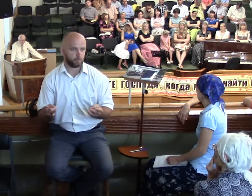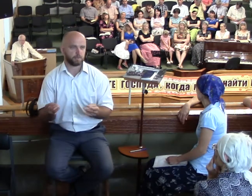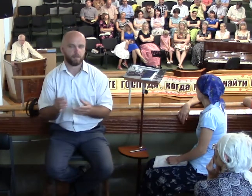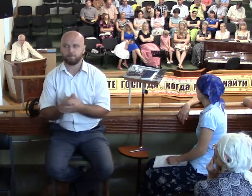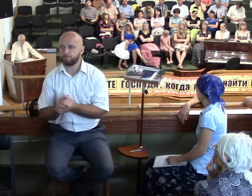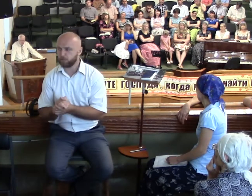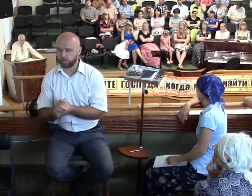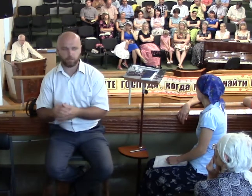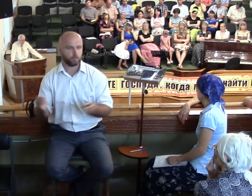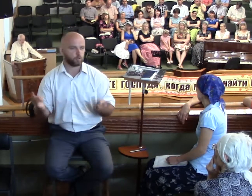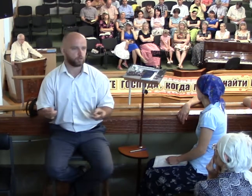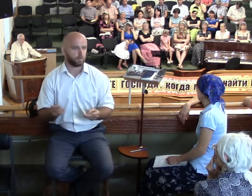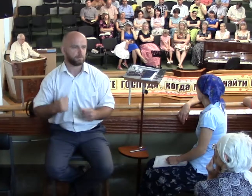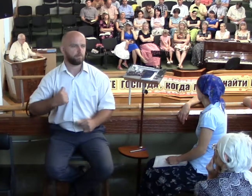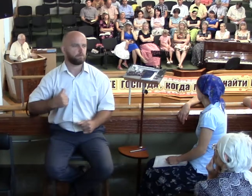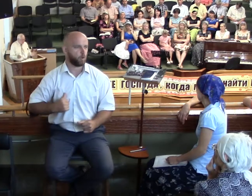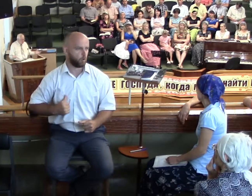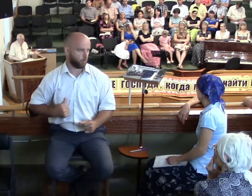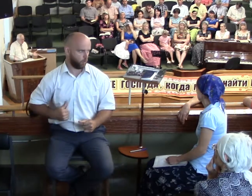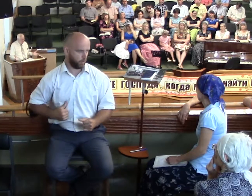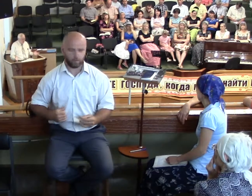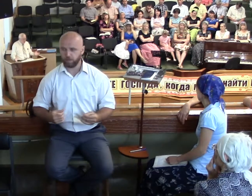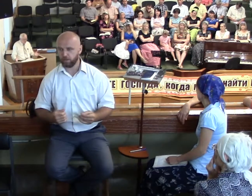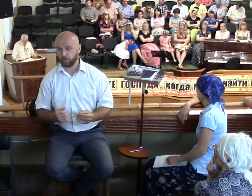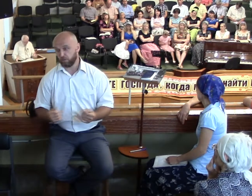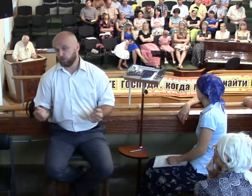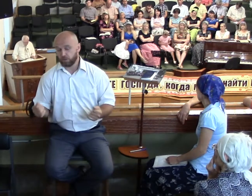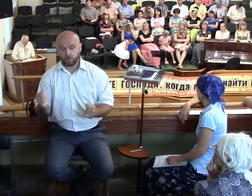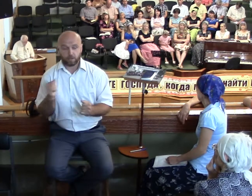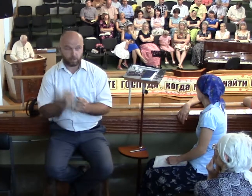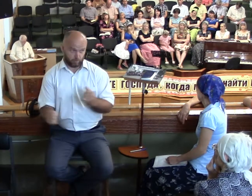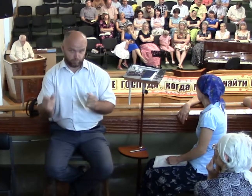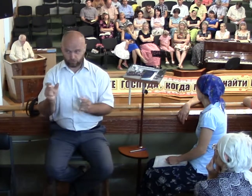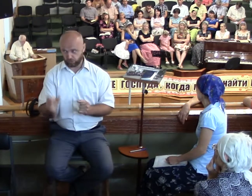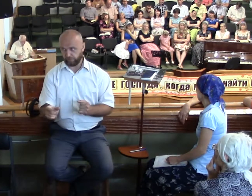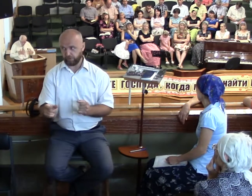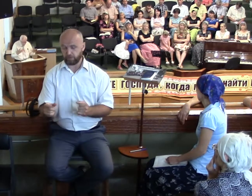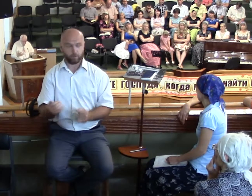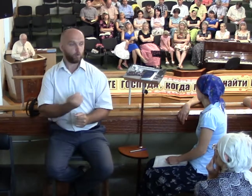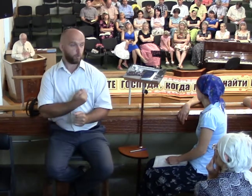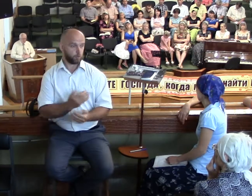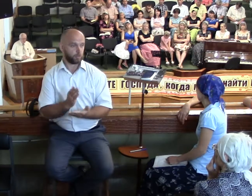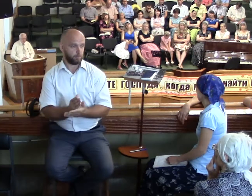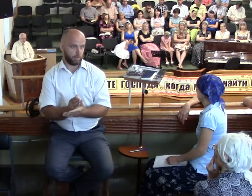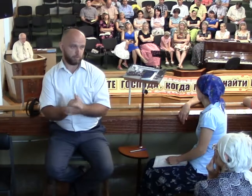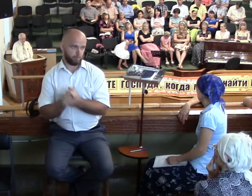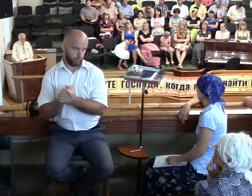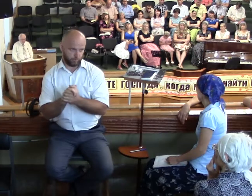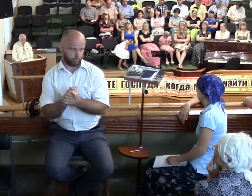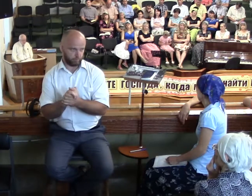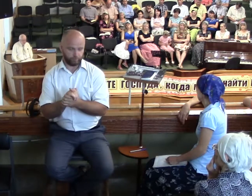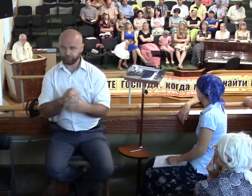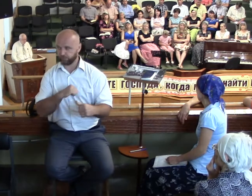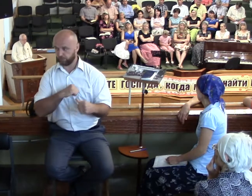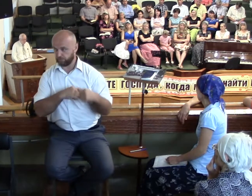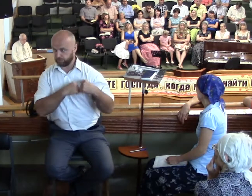успокоении, в надежде? Друзья, таких нет моментов, и кто бы ни был, какой праведник ни был бы, и